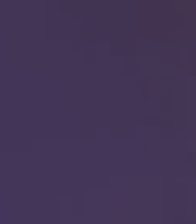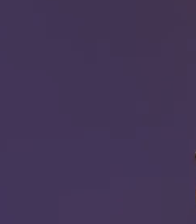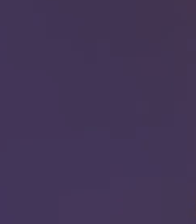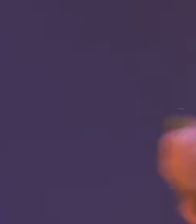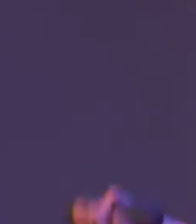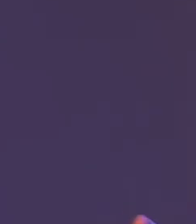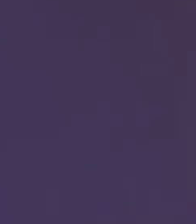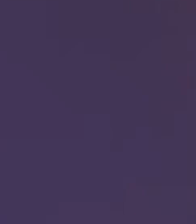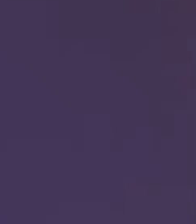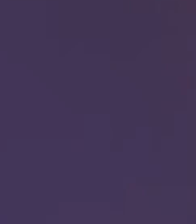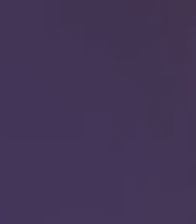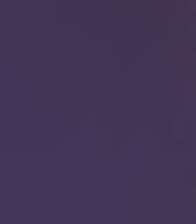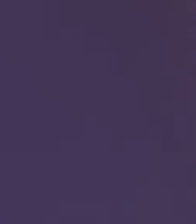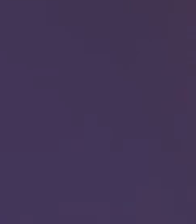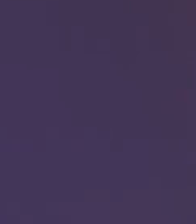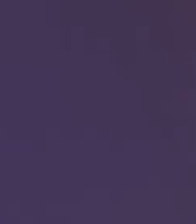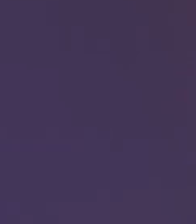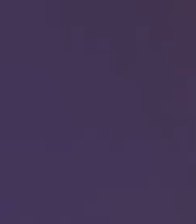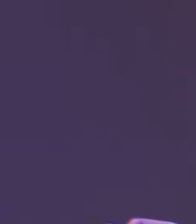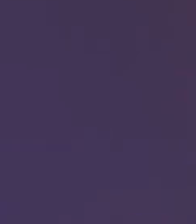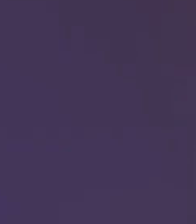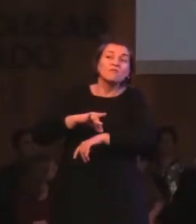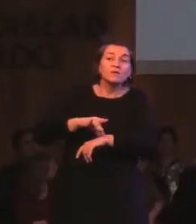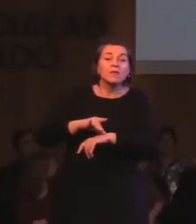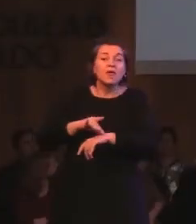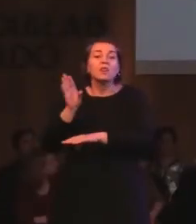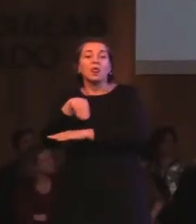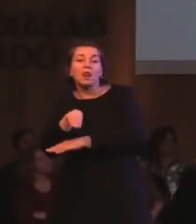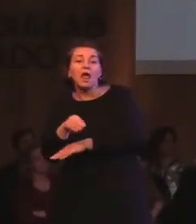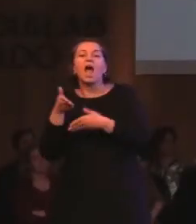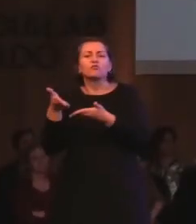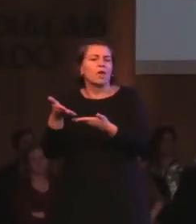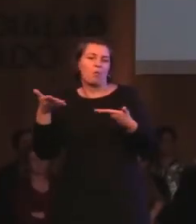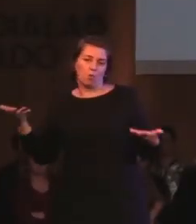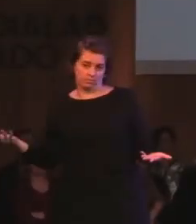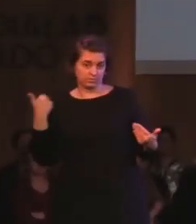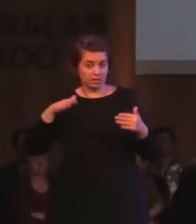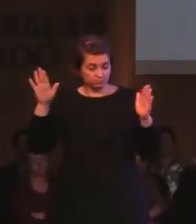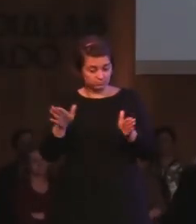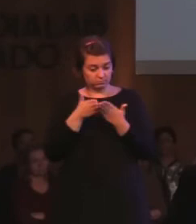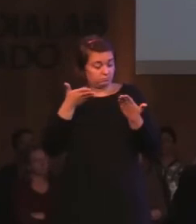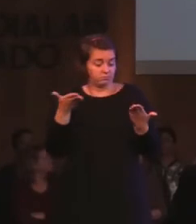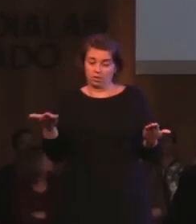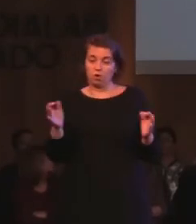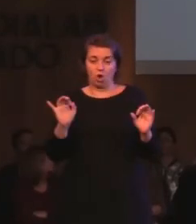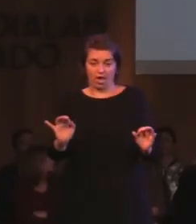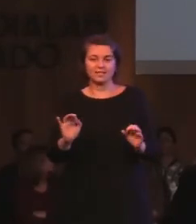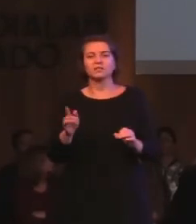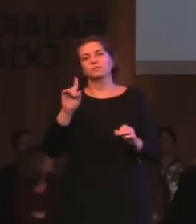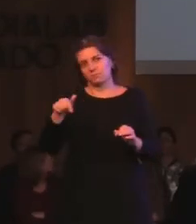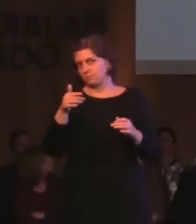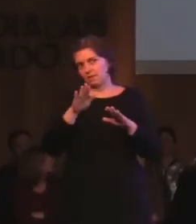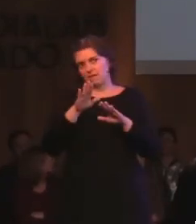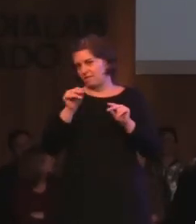los remedios con esa planta y ya tendríamos la farmacopea quería terminar dando las gracias